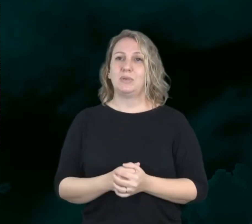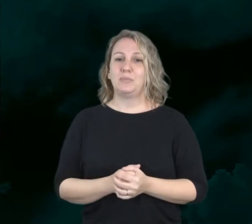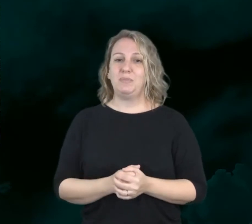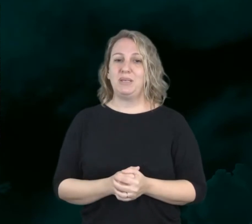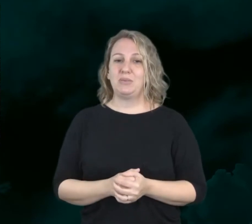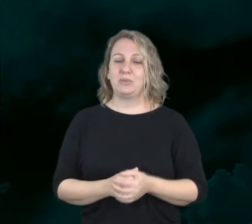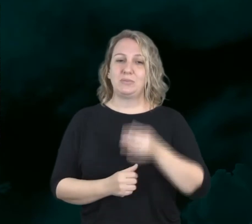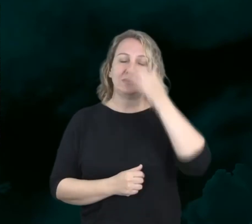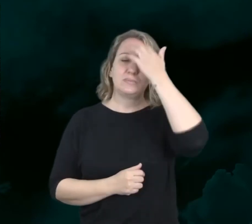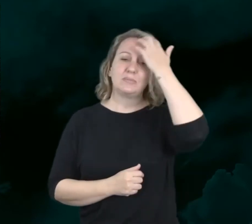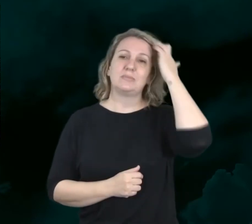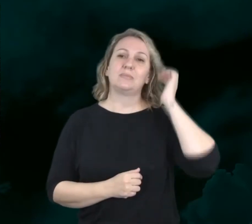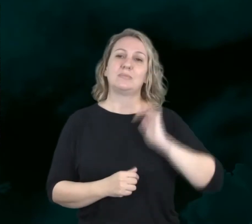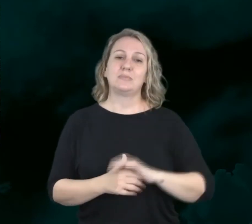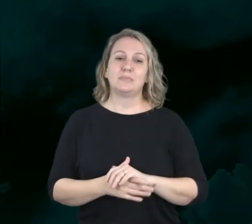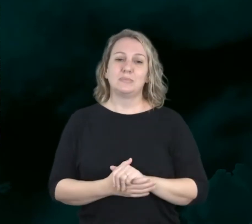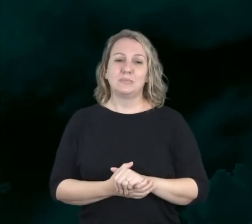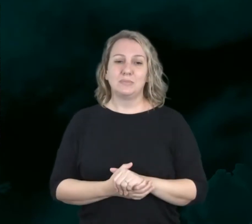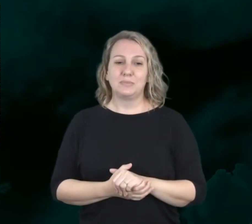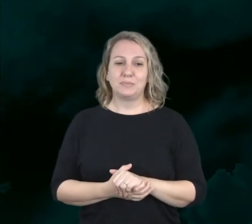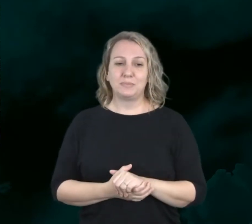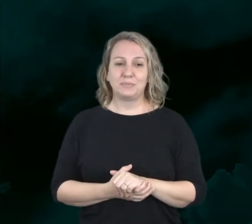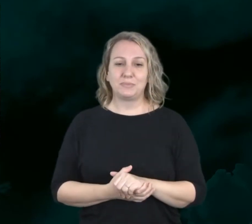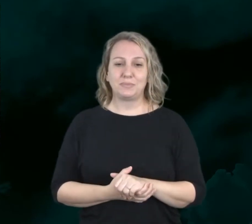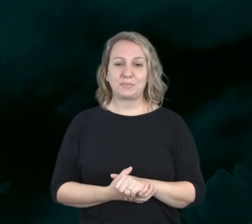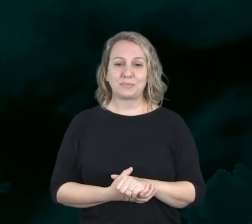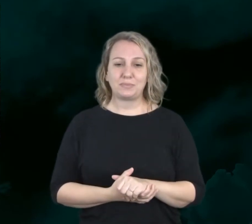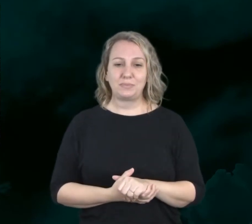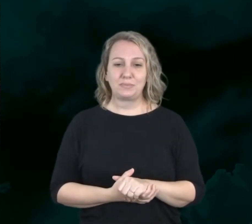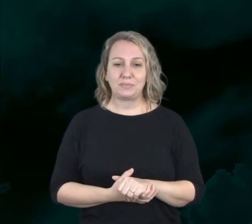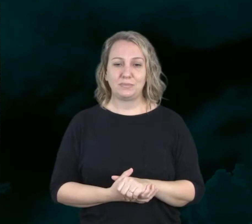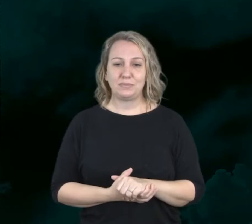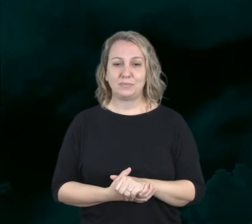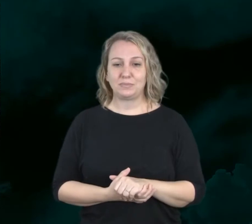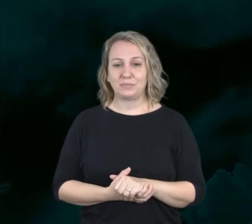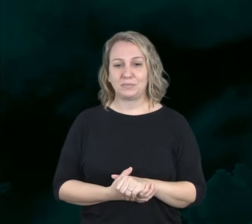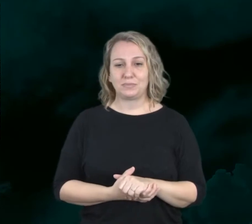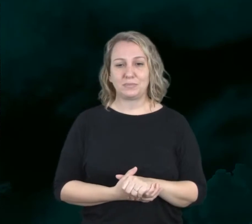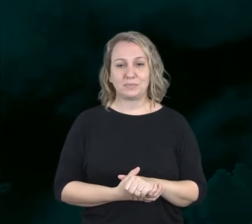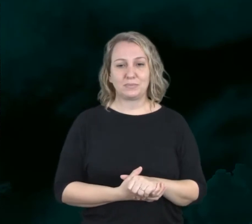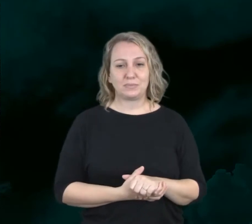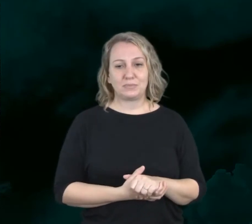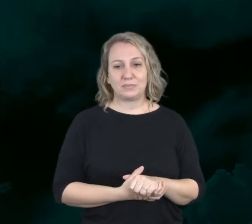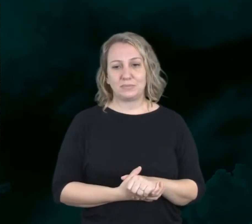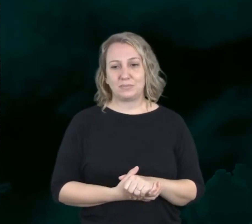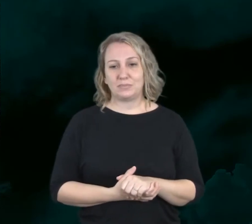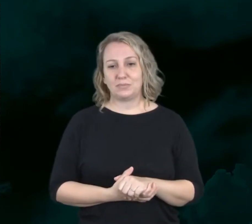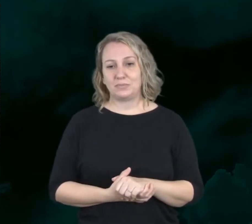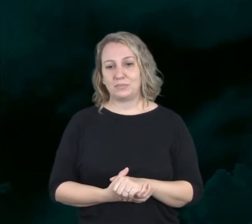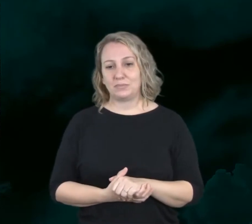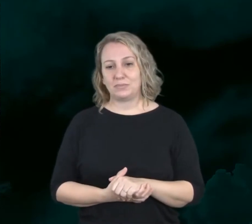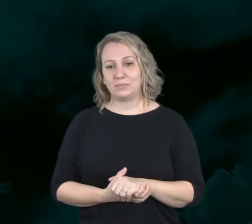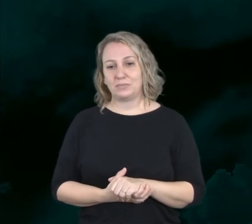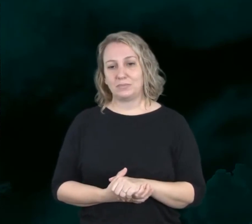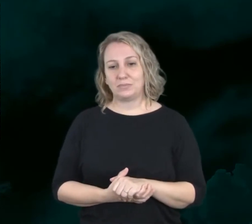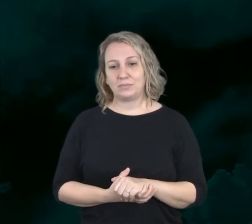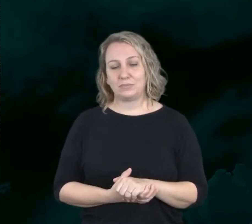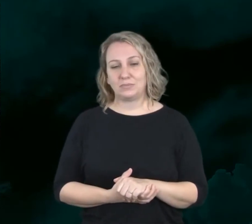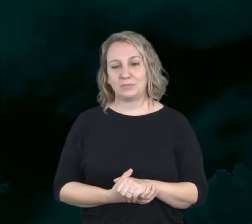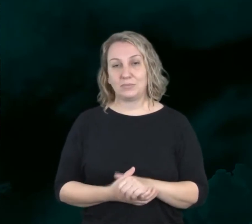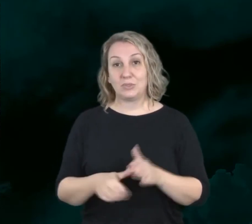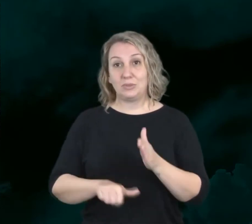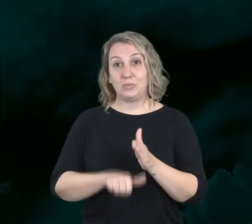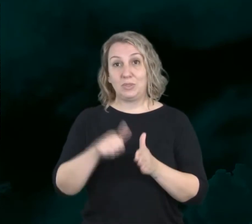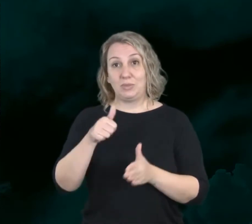encurtar, deixar uma parte para a semana que vem, mas assim, eu preciso mostrar isso para vocês. 1